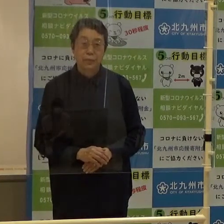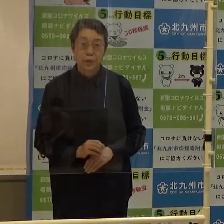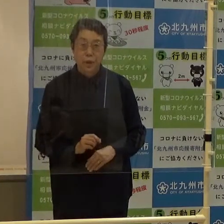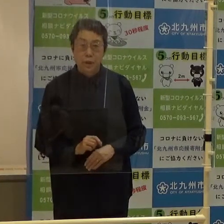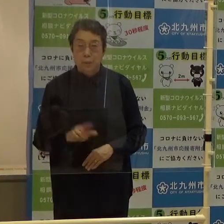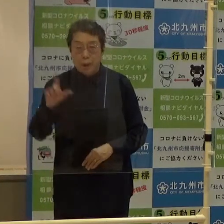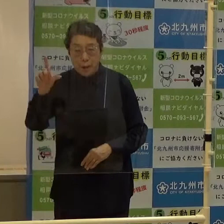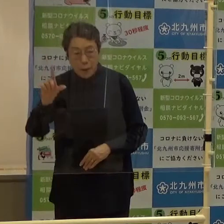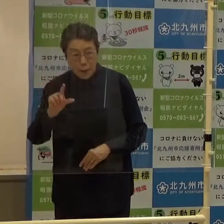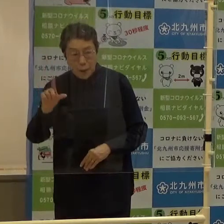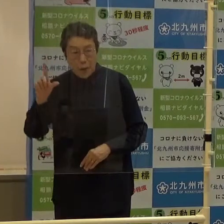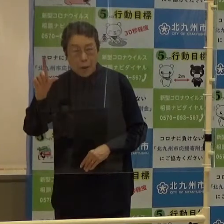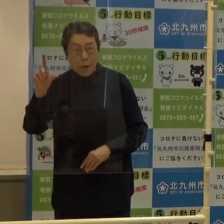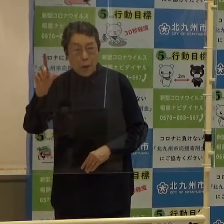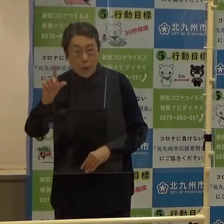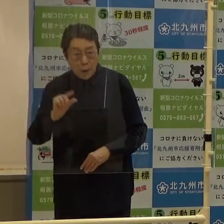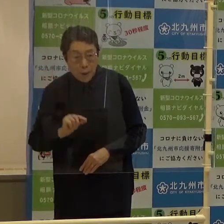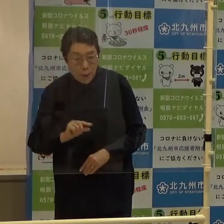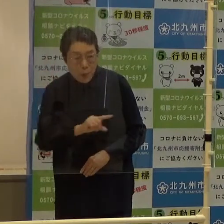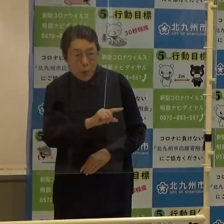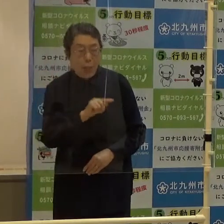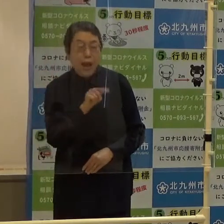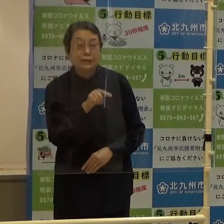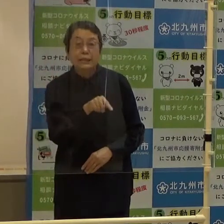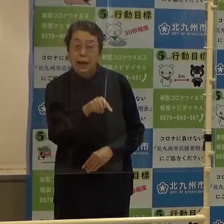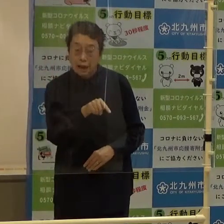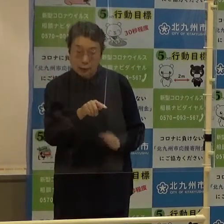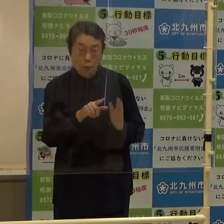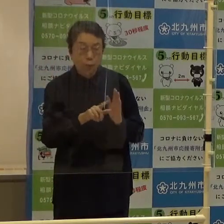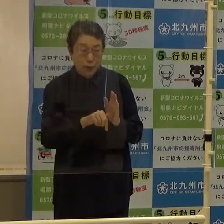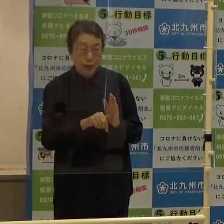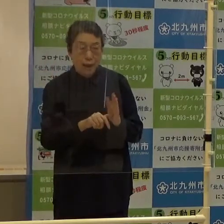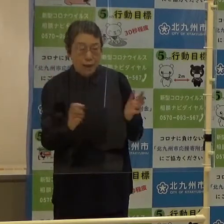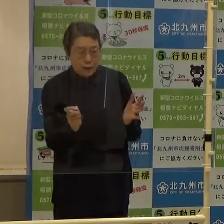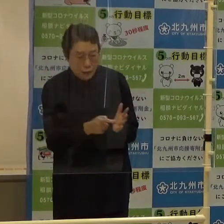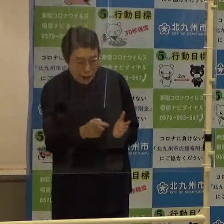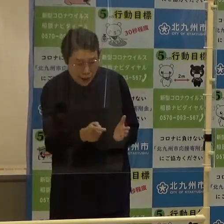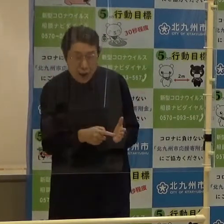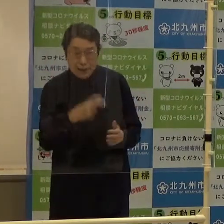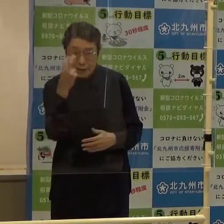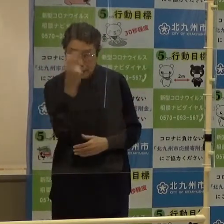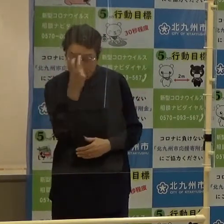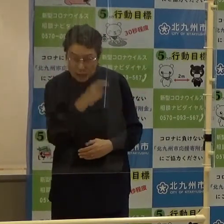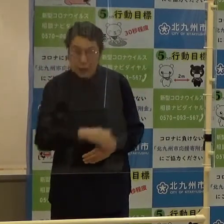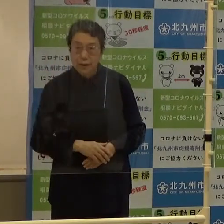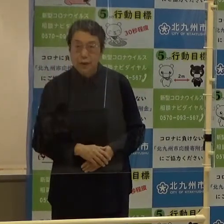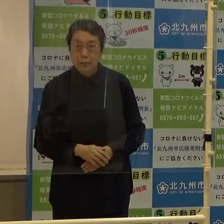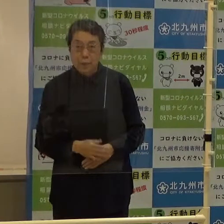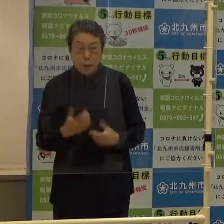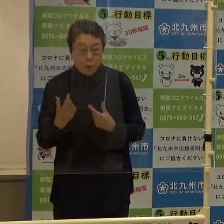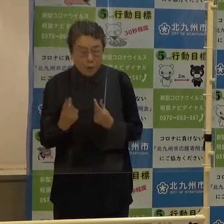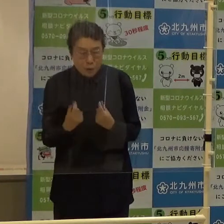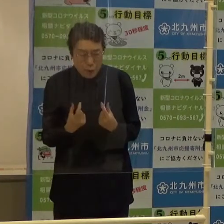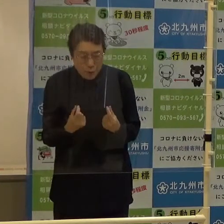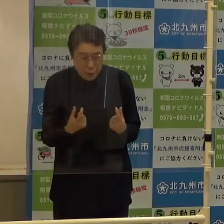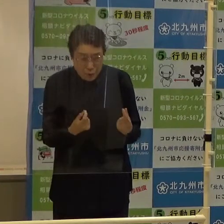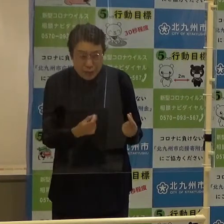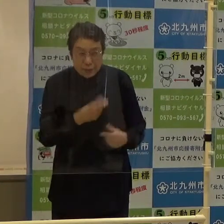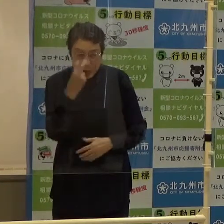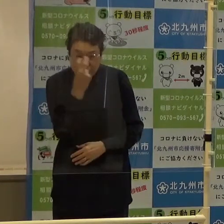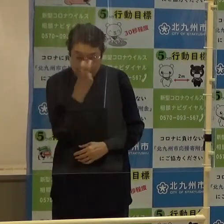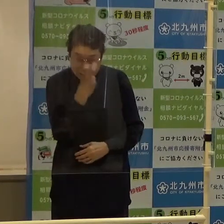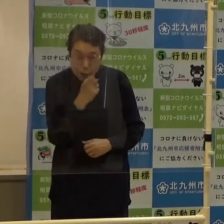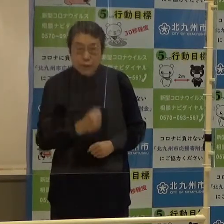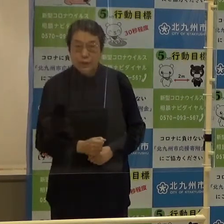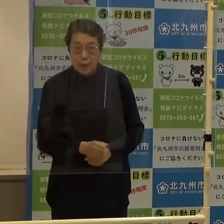して私どもは、早期、検査、早期徹底検査、それによ